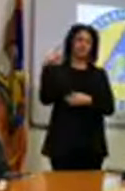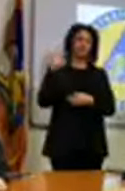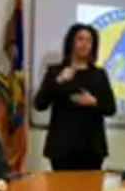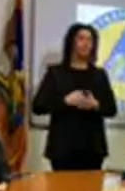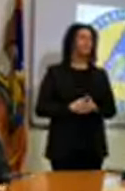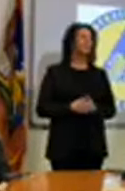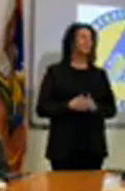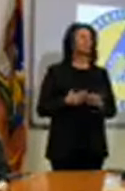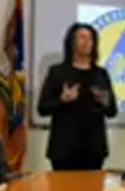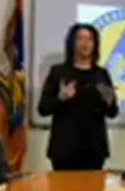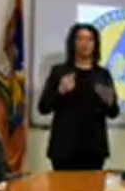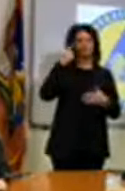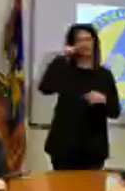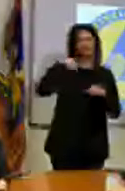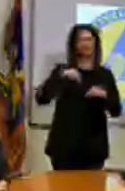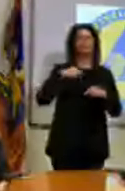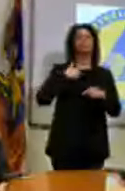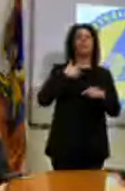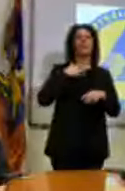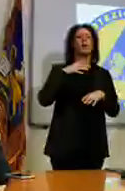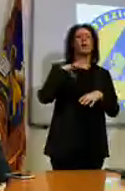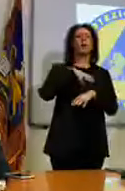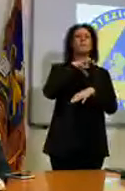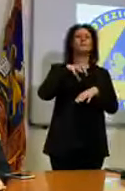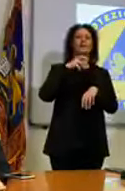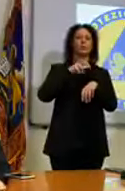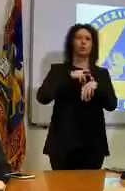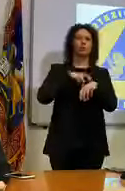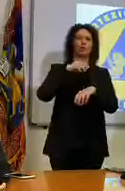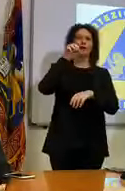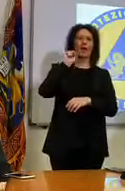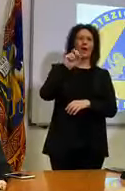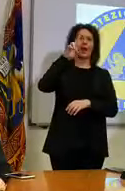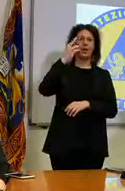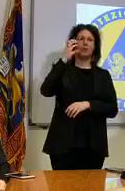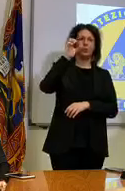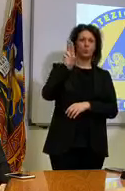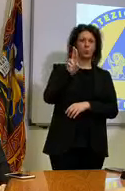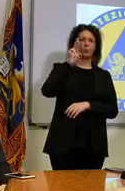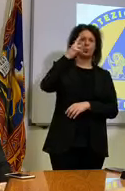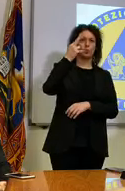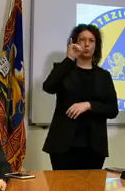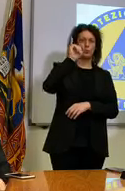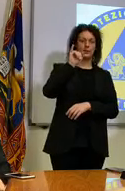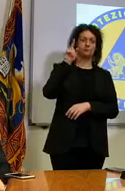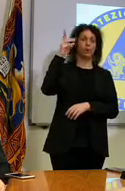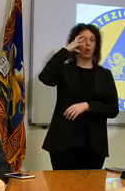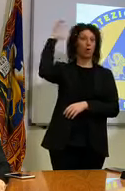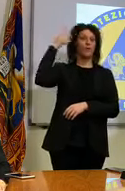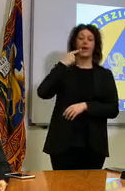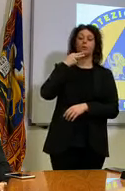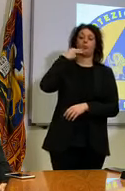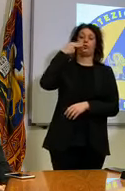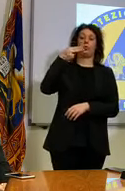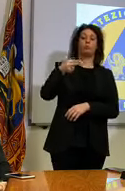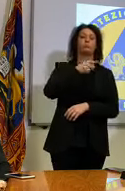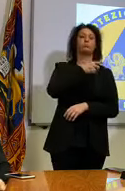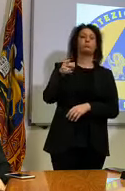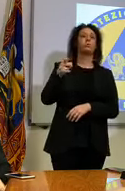un commissario. Il commissario è il dottor Arcuri, Domenico Arcuri, nominato dal governo, che ha il compito